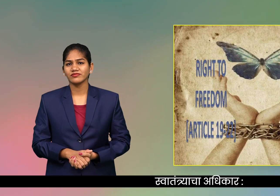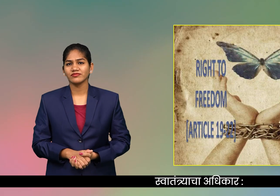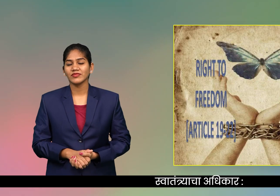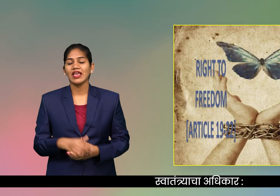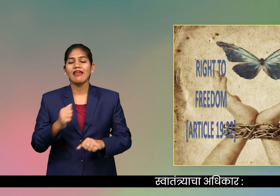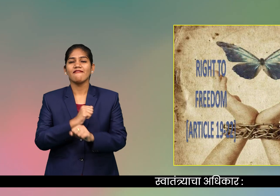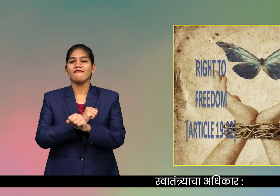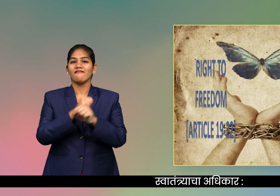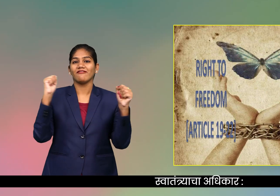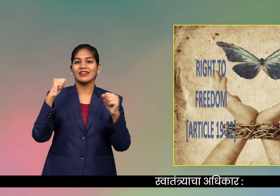स्वातंत्र्याचा अधिकार.